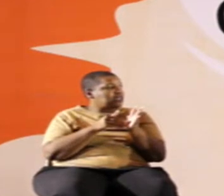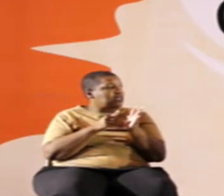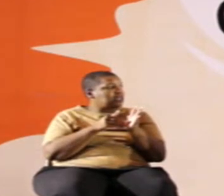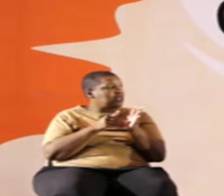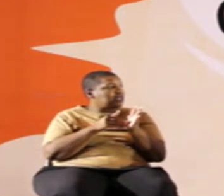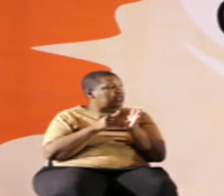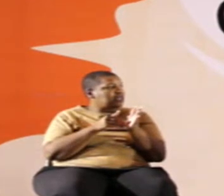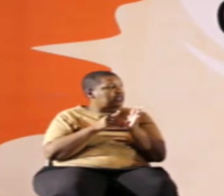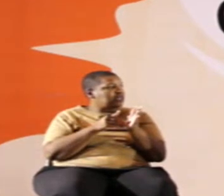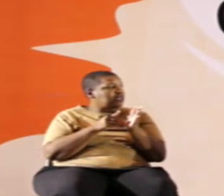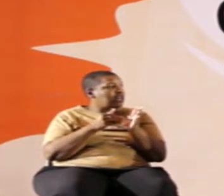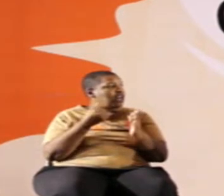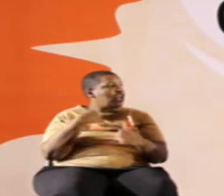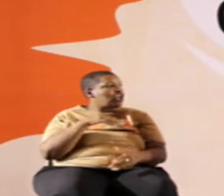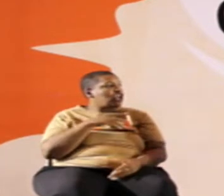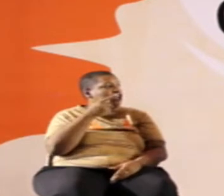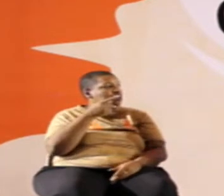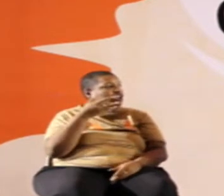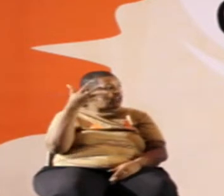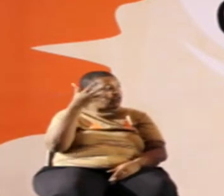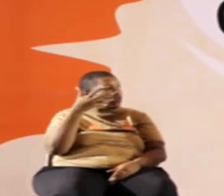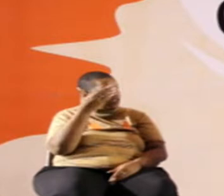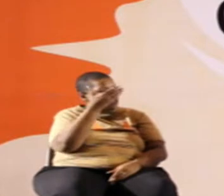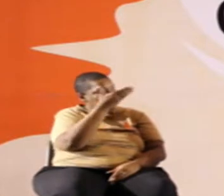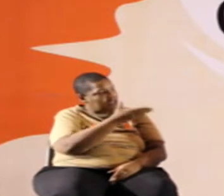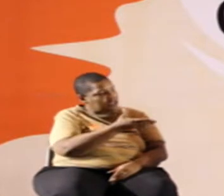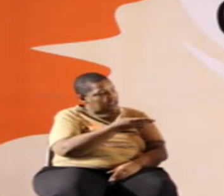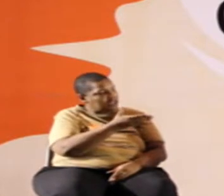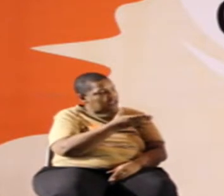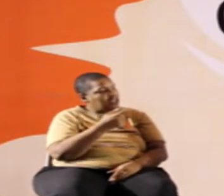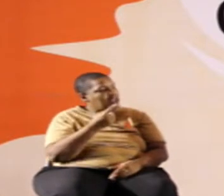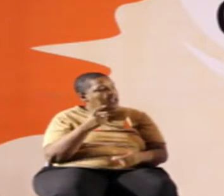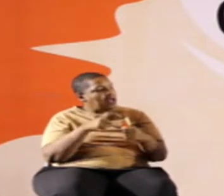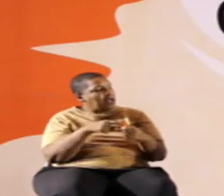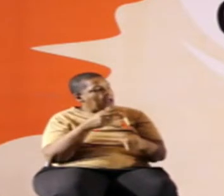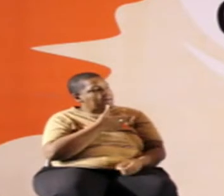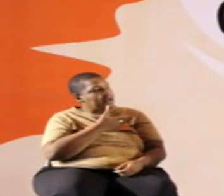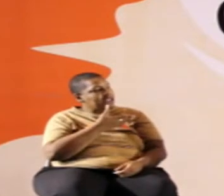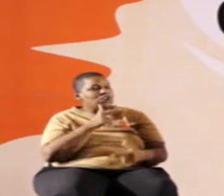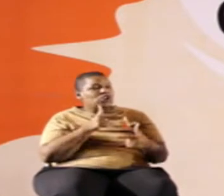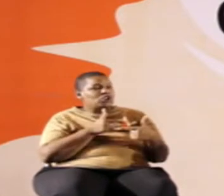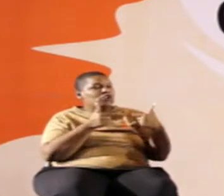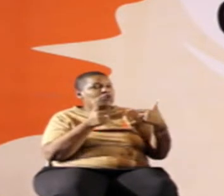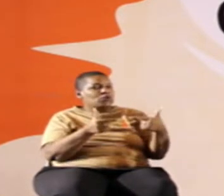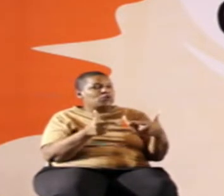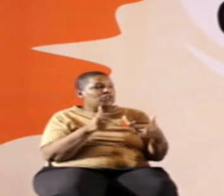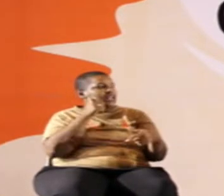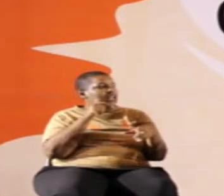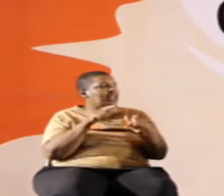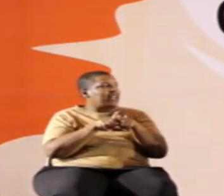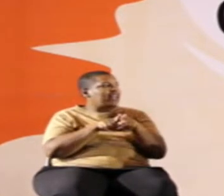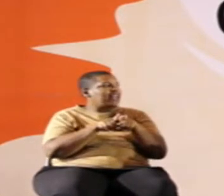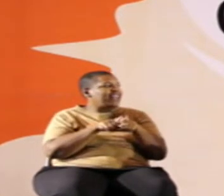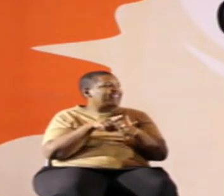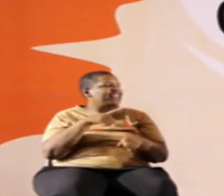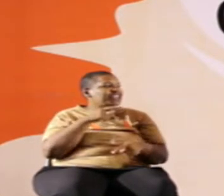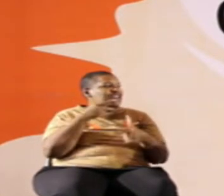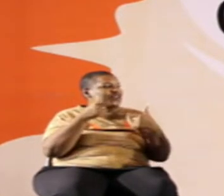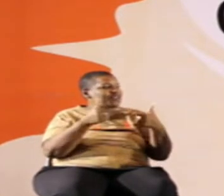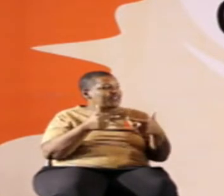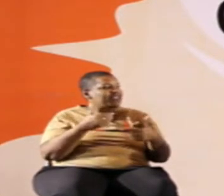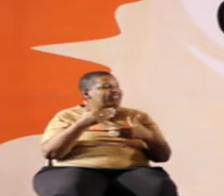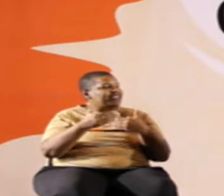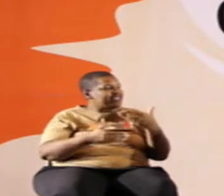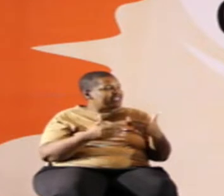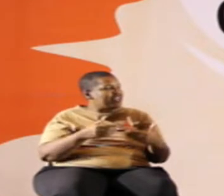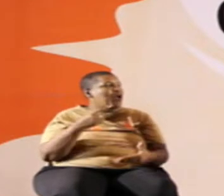nossa conferencista, nossa parceira de luta, irmã de tantas batalhas, tantas jornadas